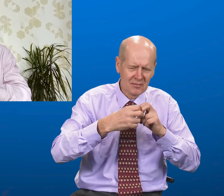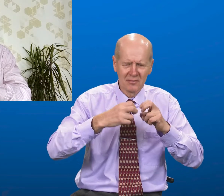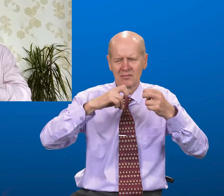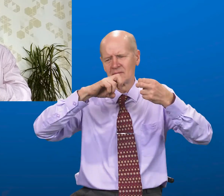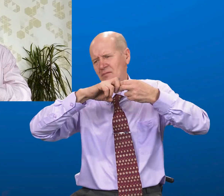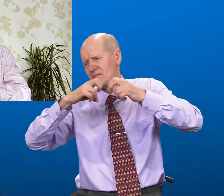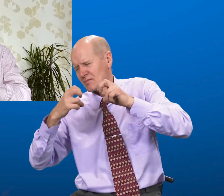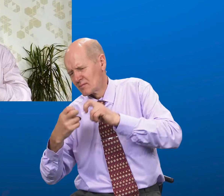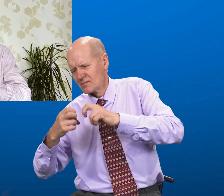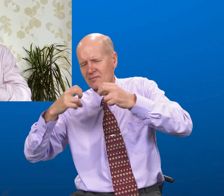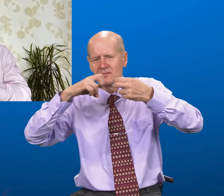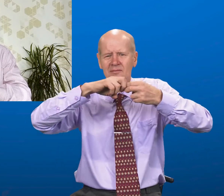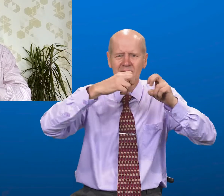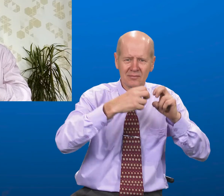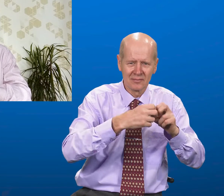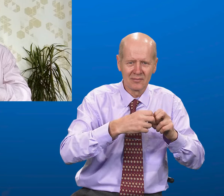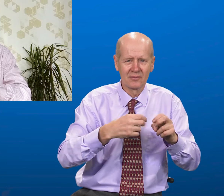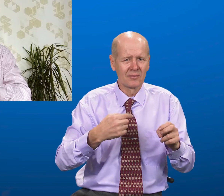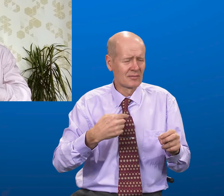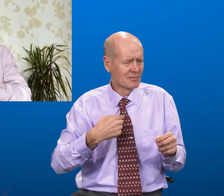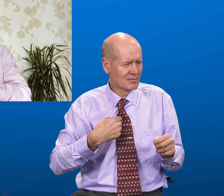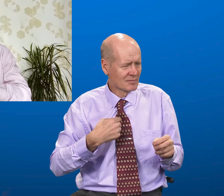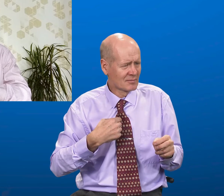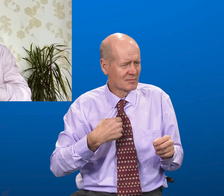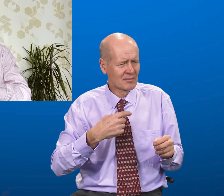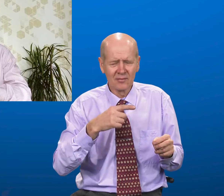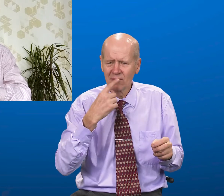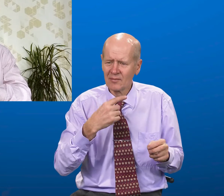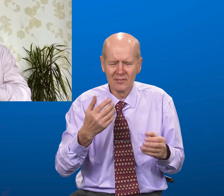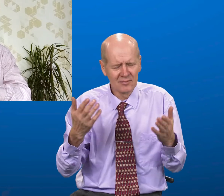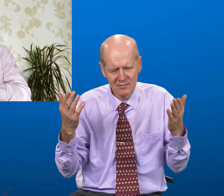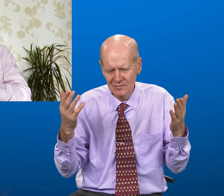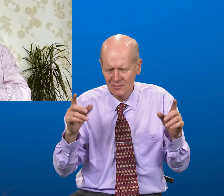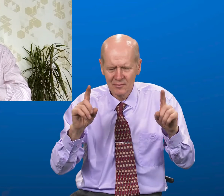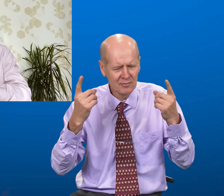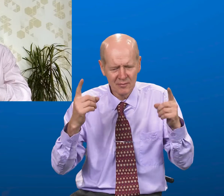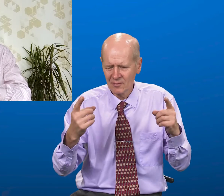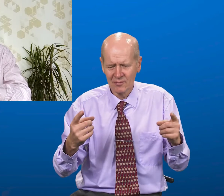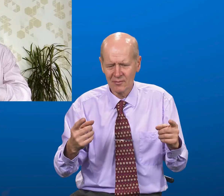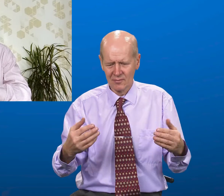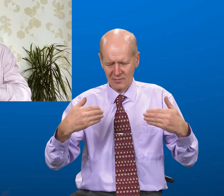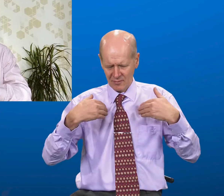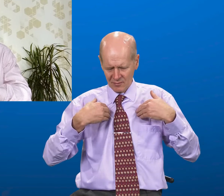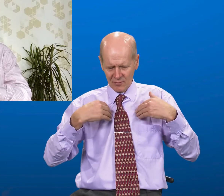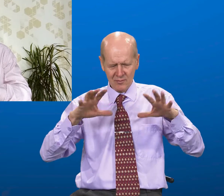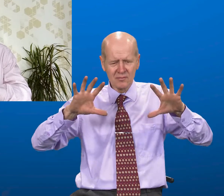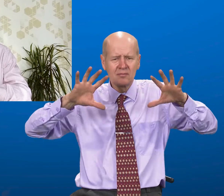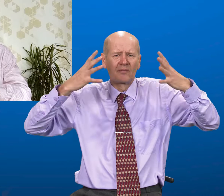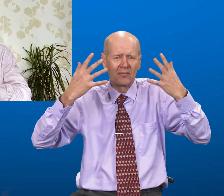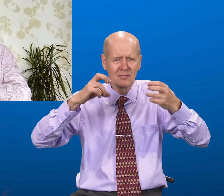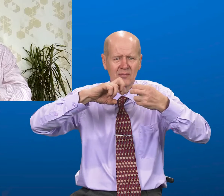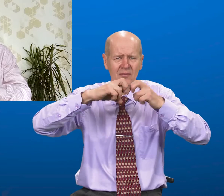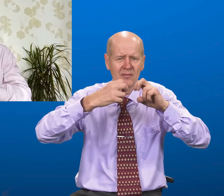честно возвращал десятину и приношение. И я всегда задавал пастору вопросы, почему со